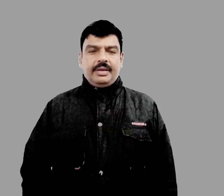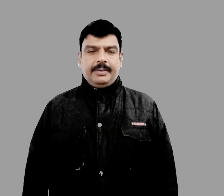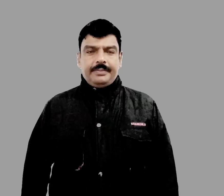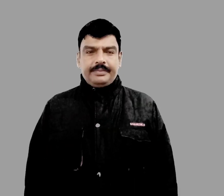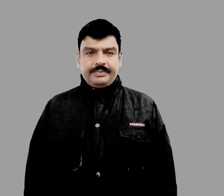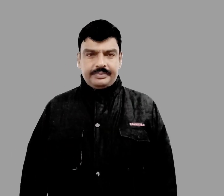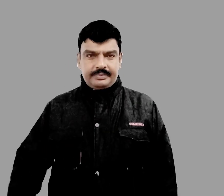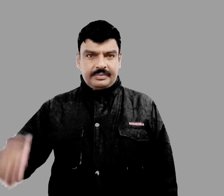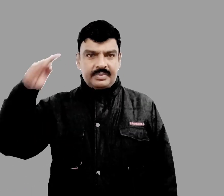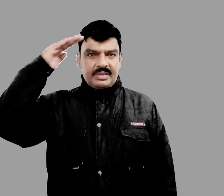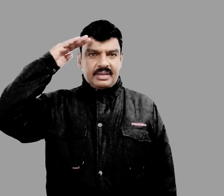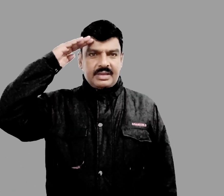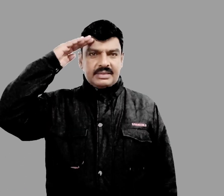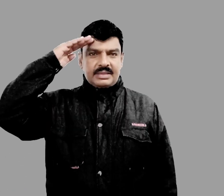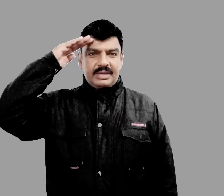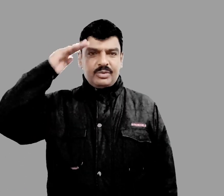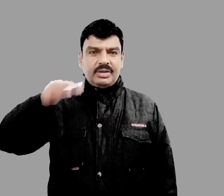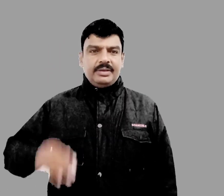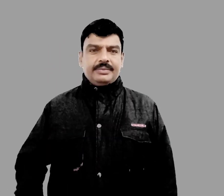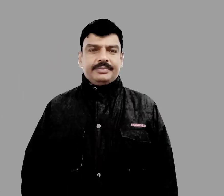बिस्मिल्लाहिर्रहमानिर्रहीम। अस्सलामु अलैकुम।